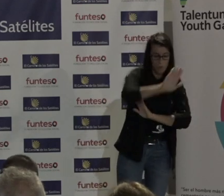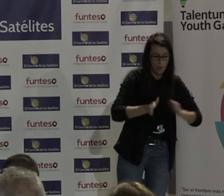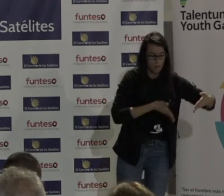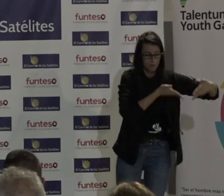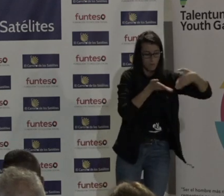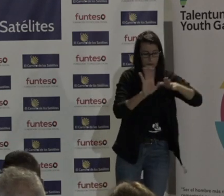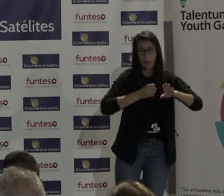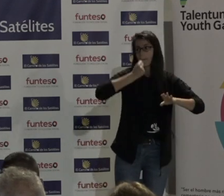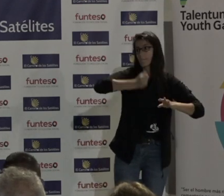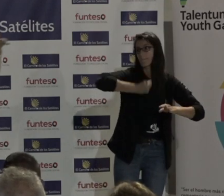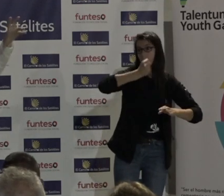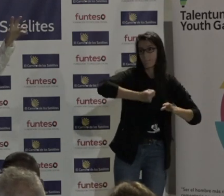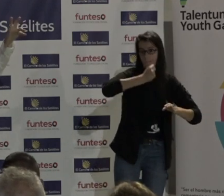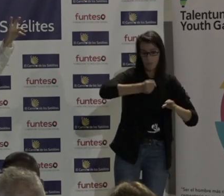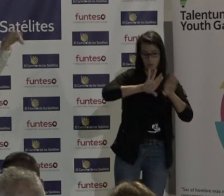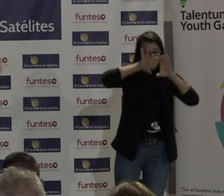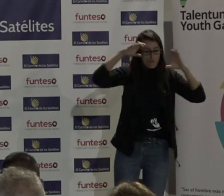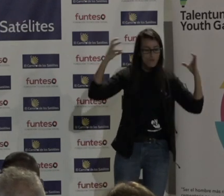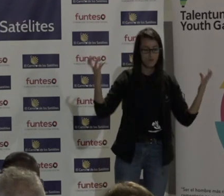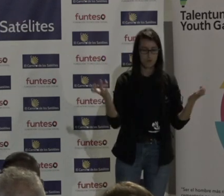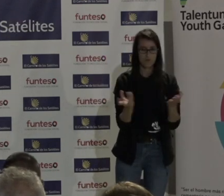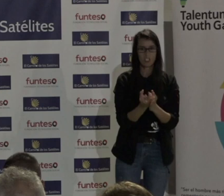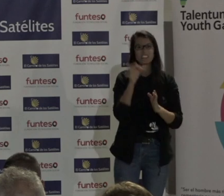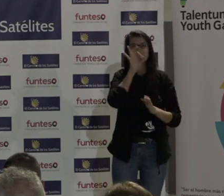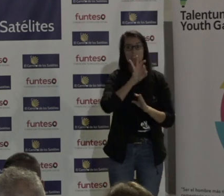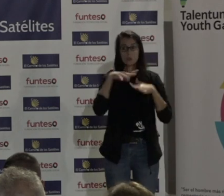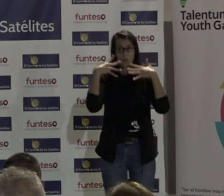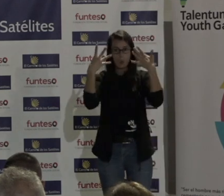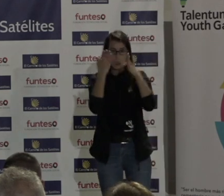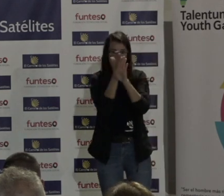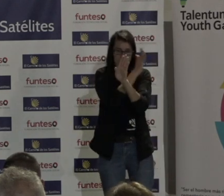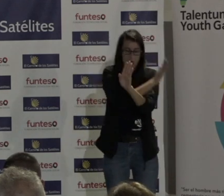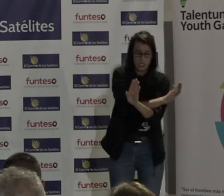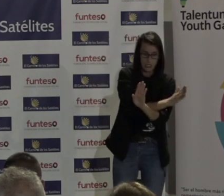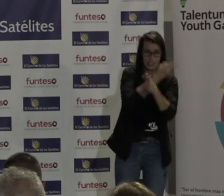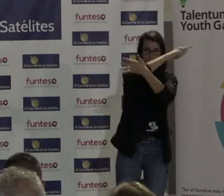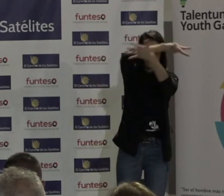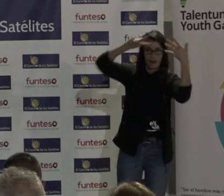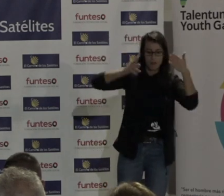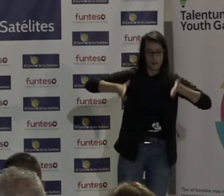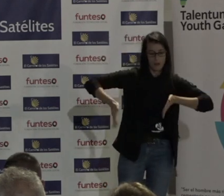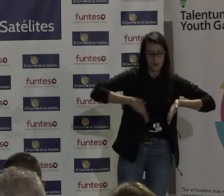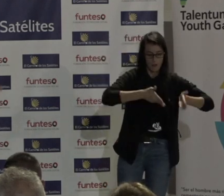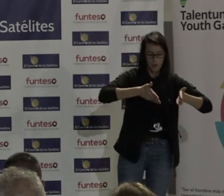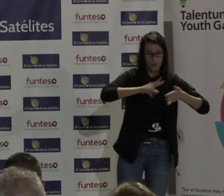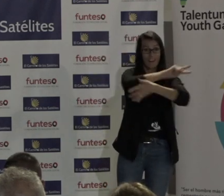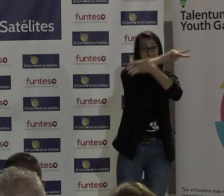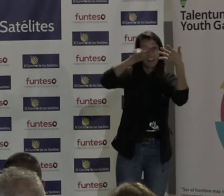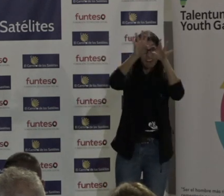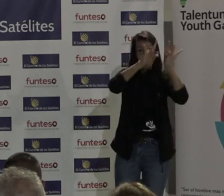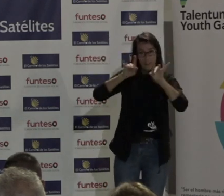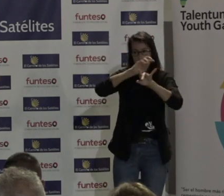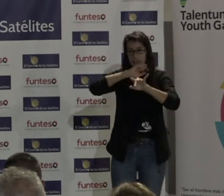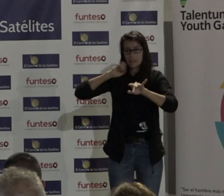donde los peregrinos del mundo, estamos hablando antes del siglo IX, vienen a Galicia, a esa tierra sagrada, que luego